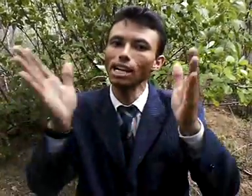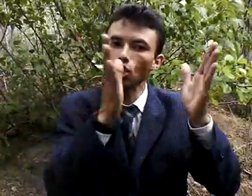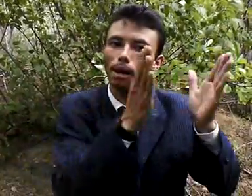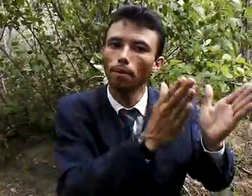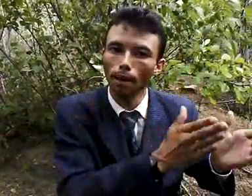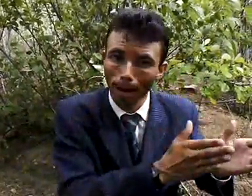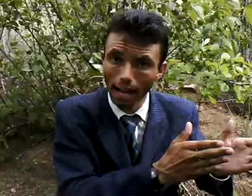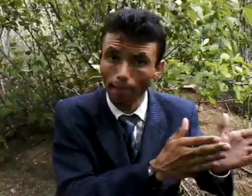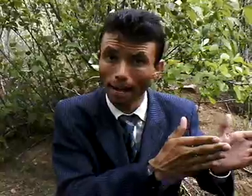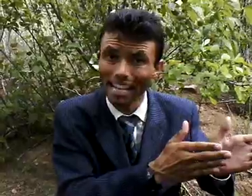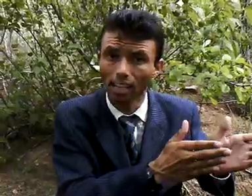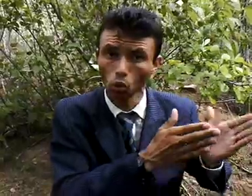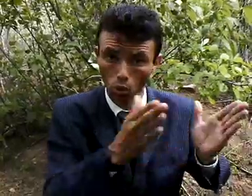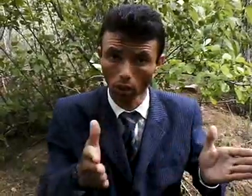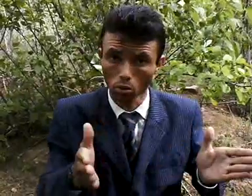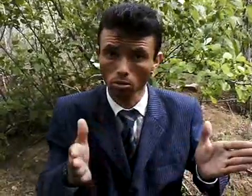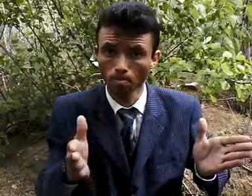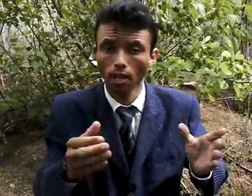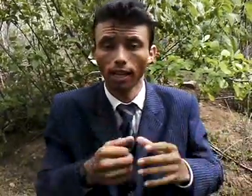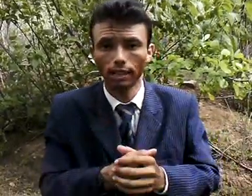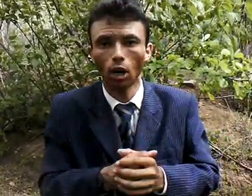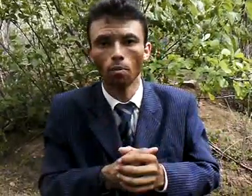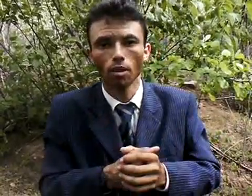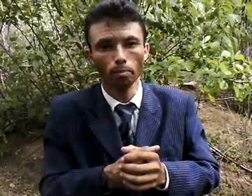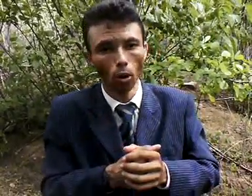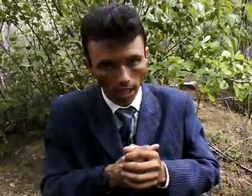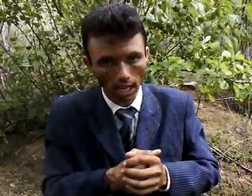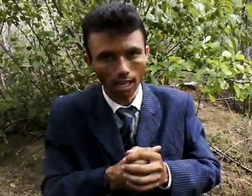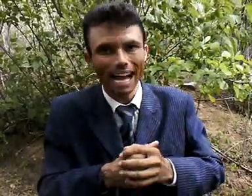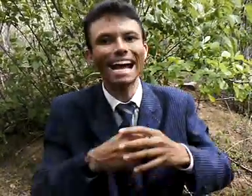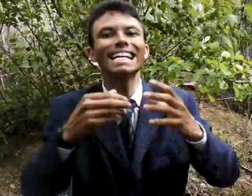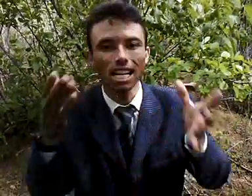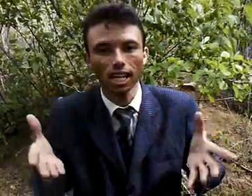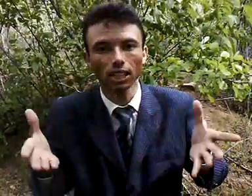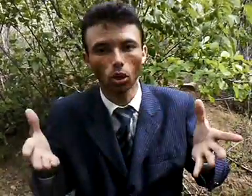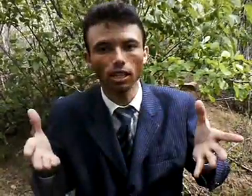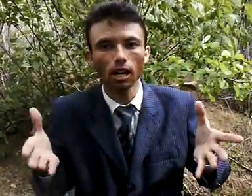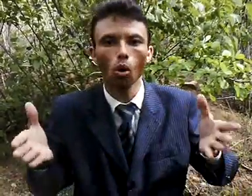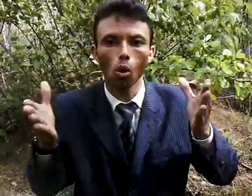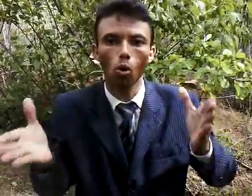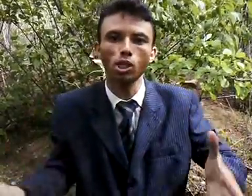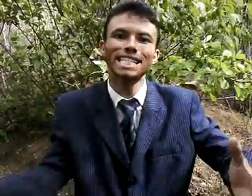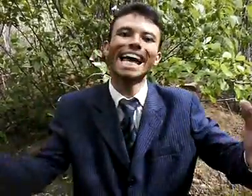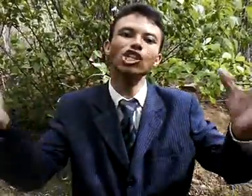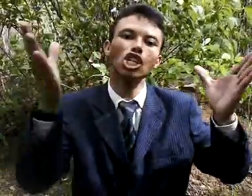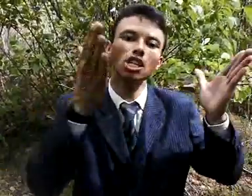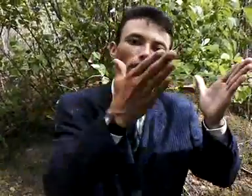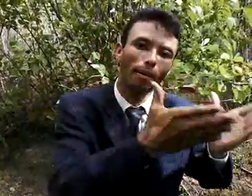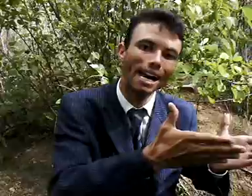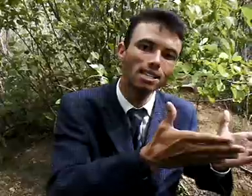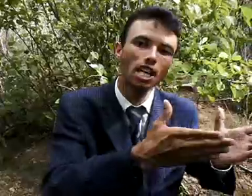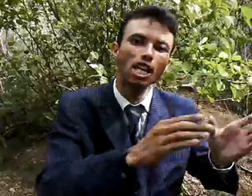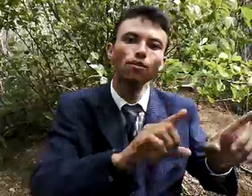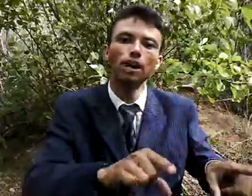semelhante à Bíblia hebraica dos judeus. Então, por que a Igreja Católica colocou 7 livros a mais e fez